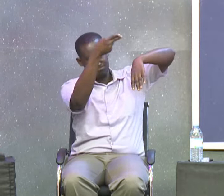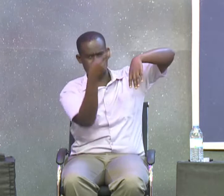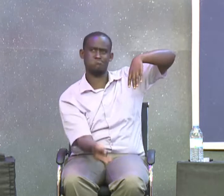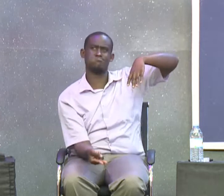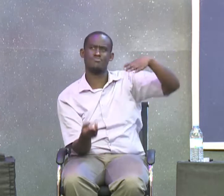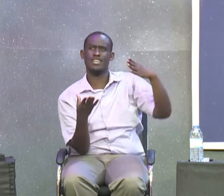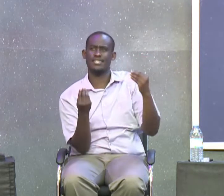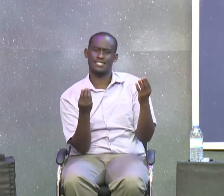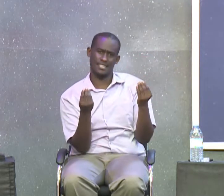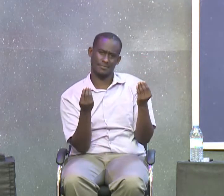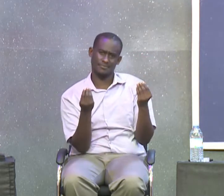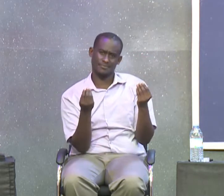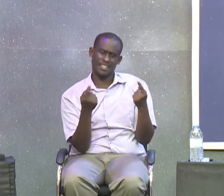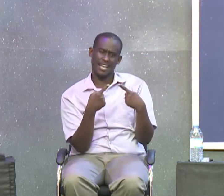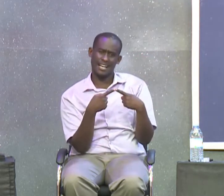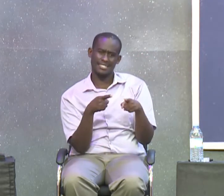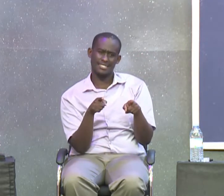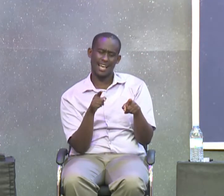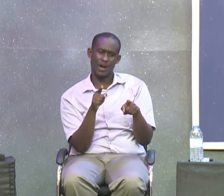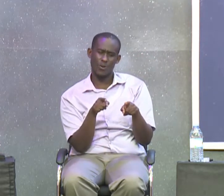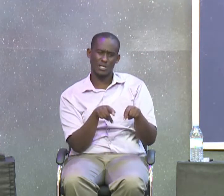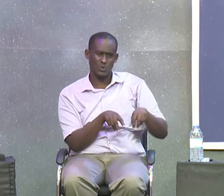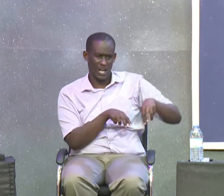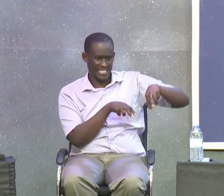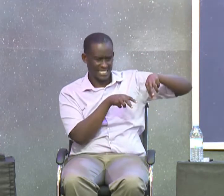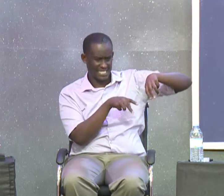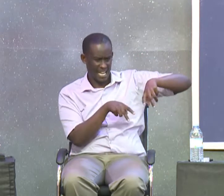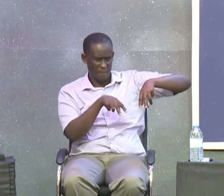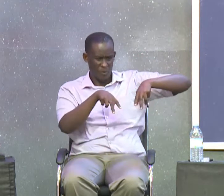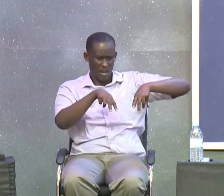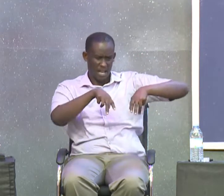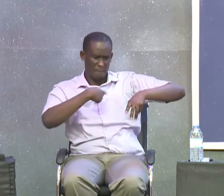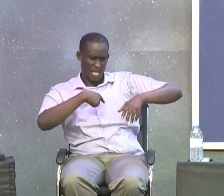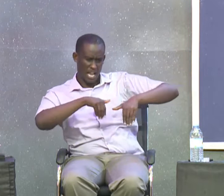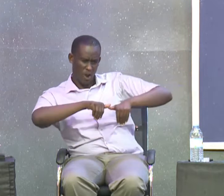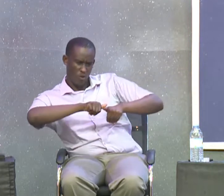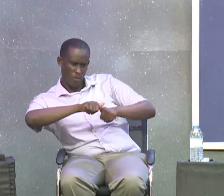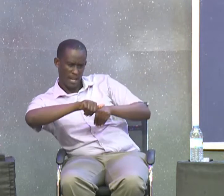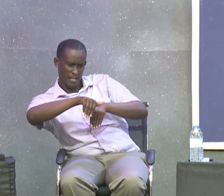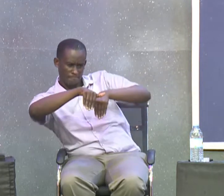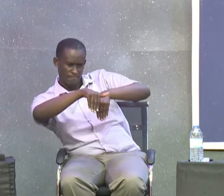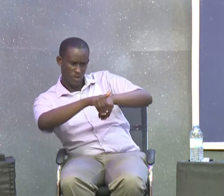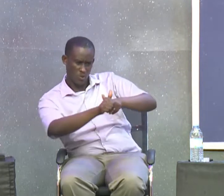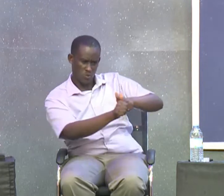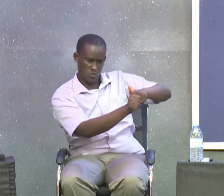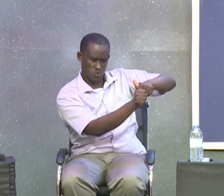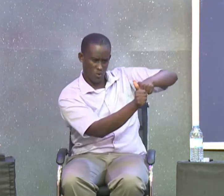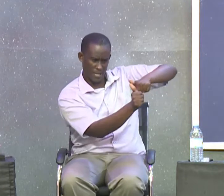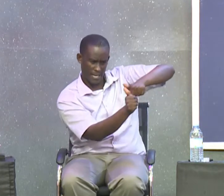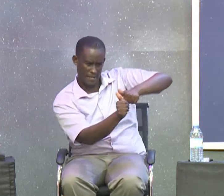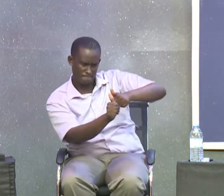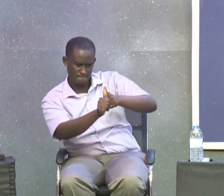nga munene mungi naye awo twatambula nga bwe ngoberera oli waalinnya ekigere okubeera seefu